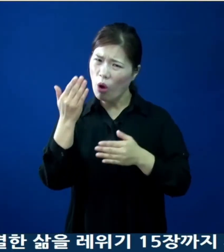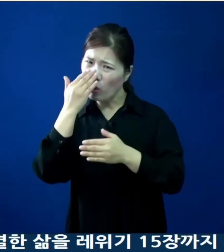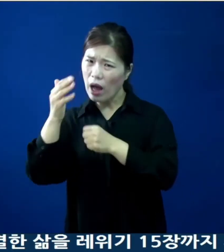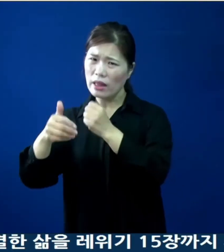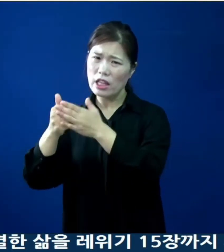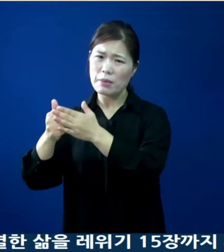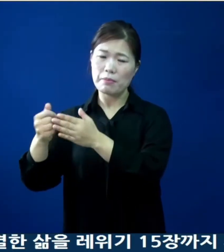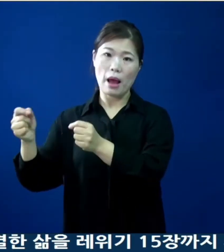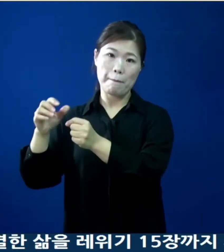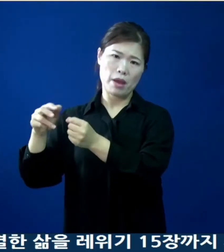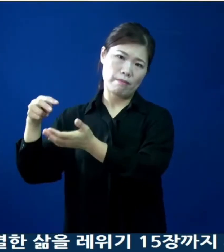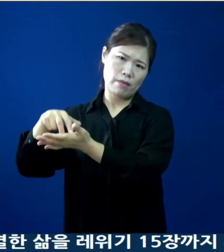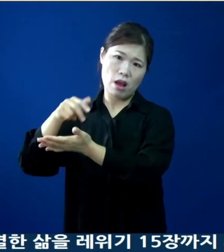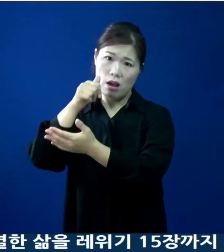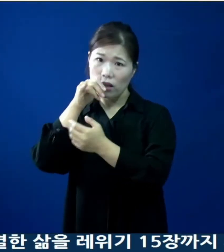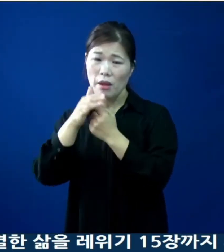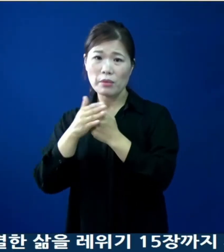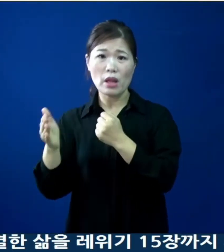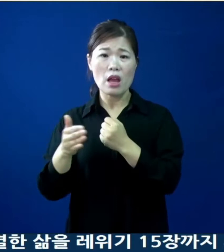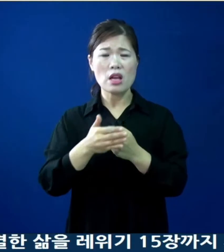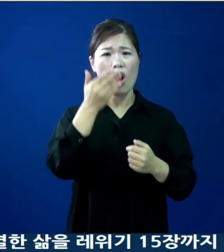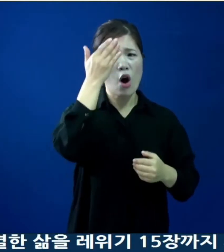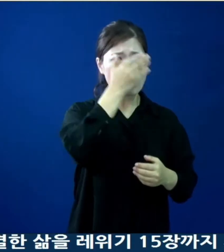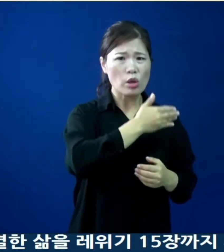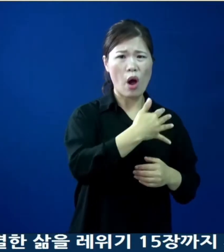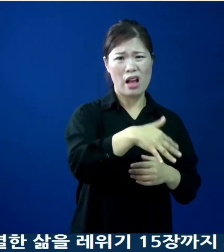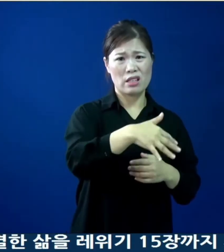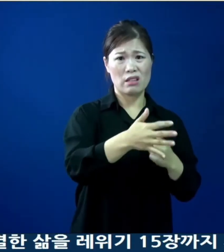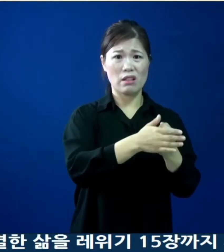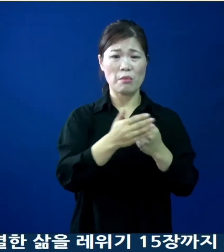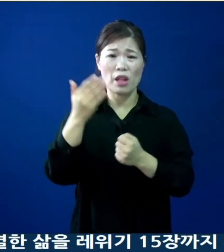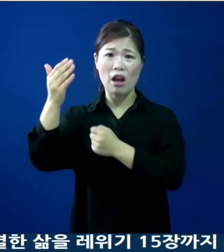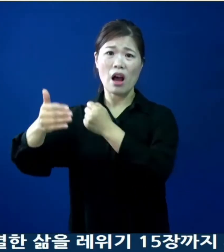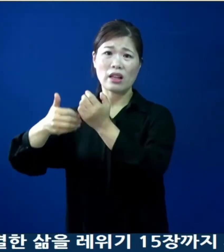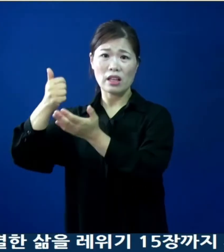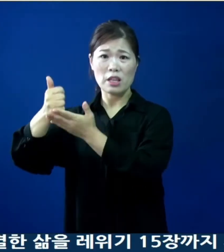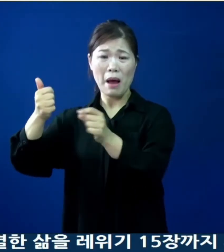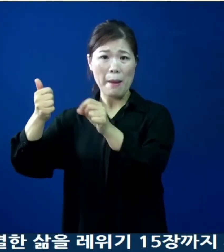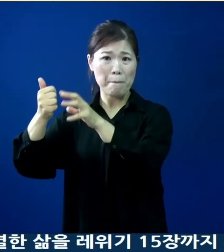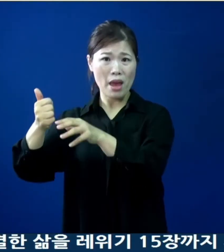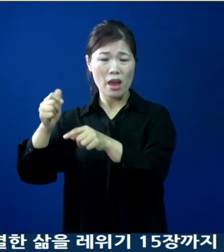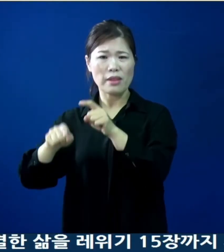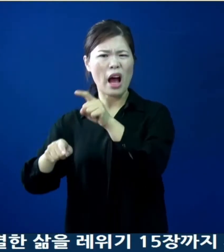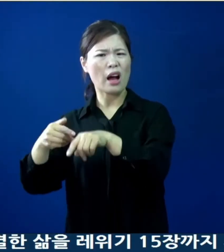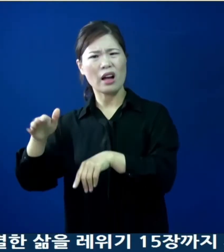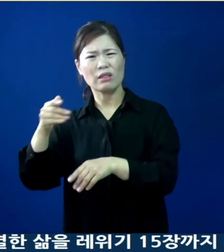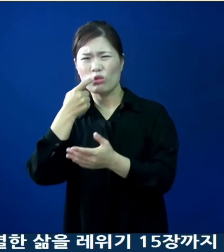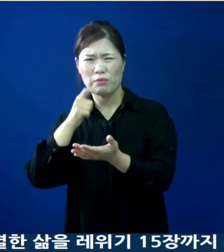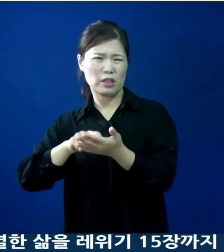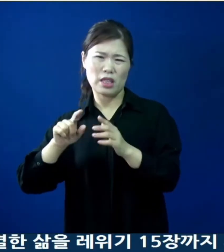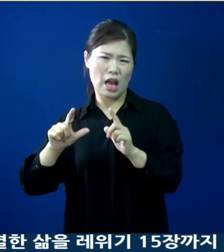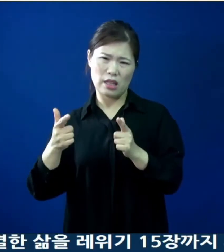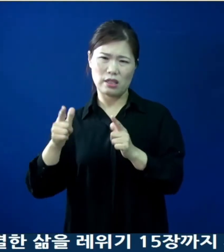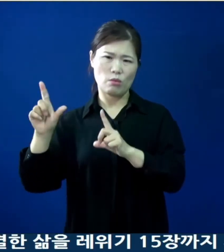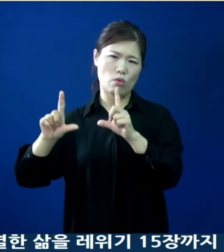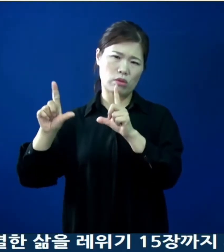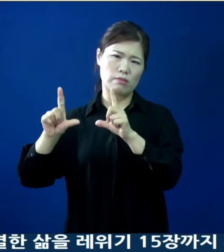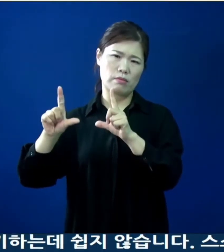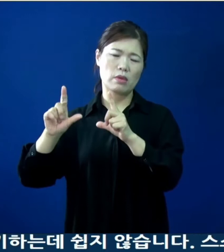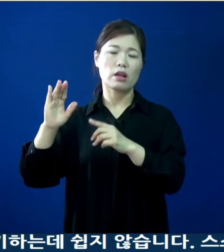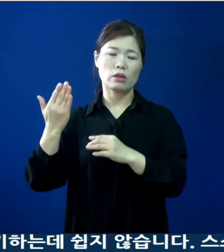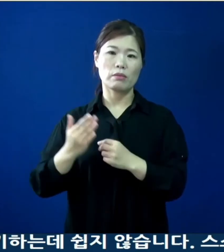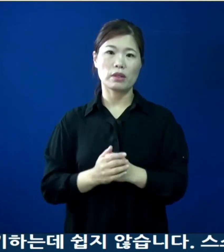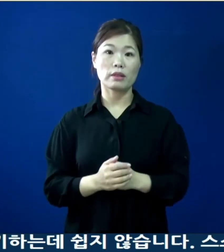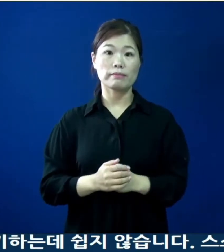정결함의 문제가 해결되지 않으니까 거룩함의 문제에 있어서도 하나님 앞에 나아가는 것이 쉽지 않은 그런 상태에 도달하게 되는